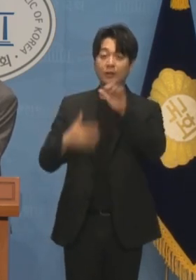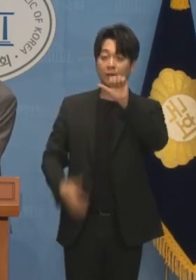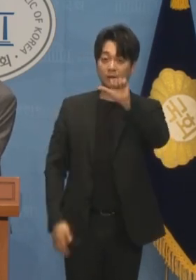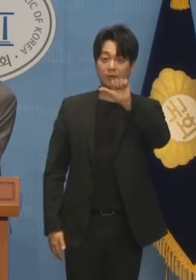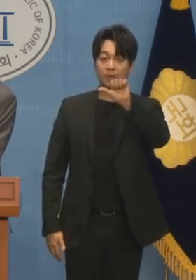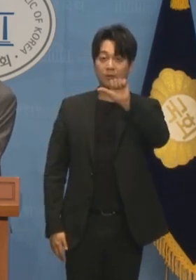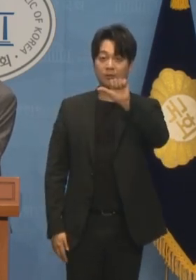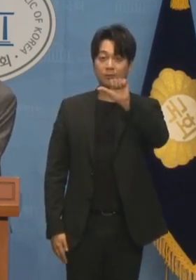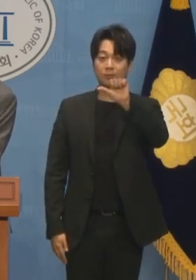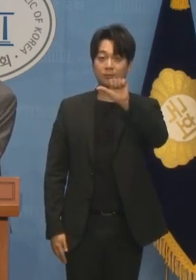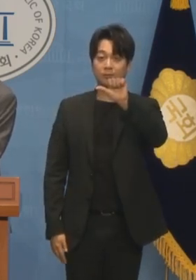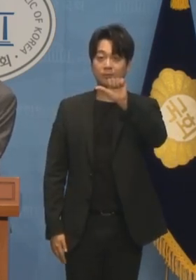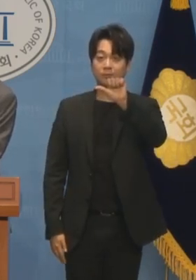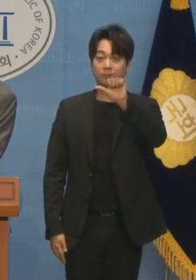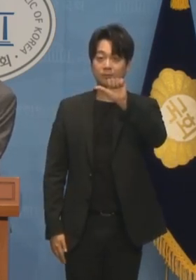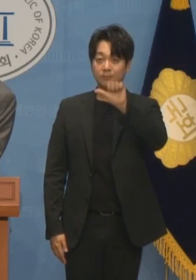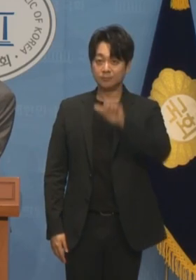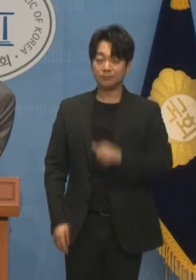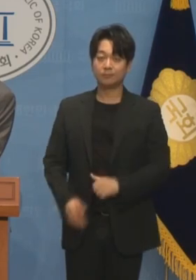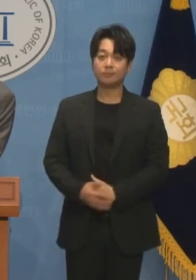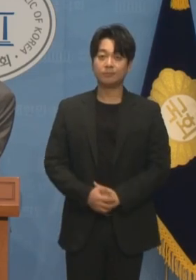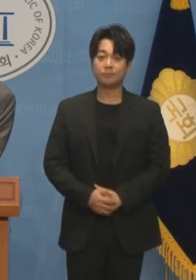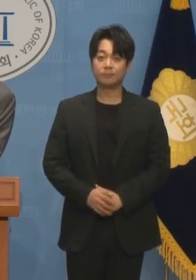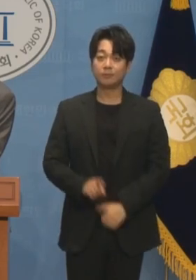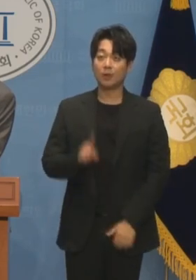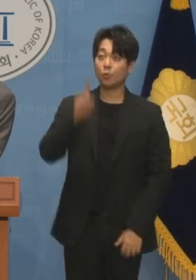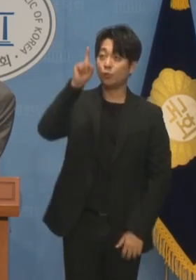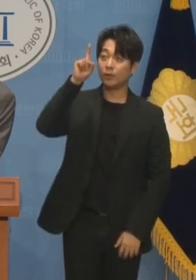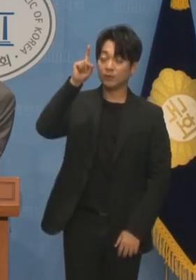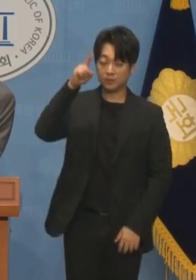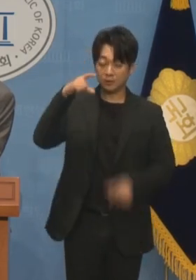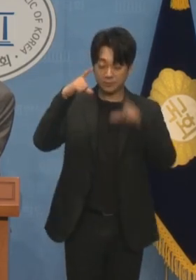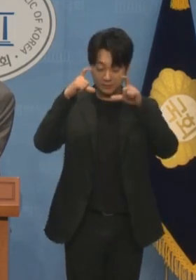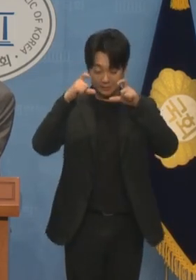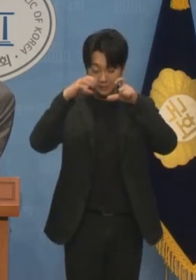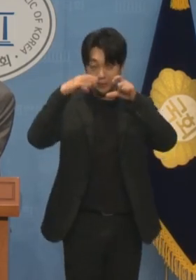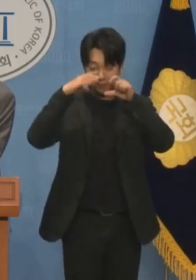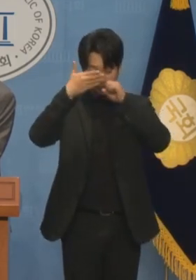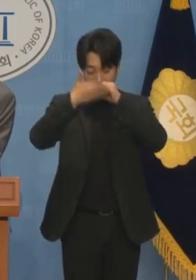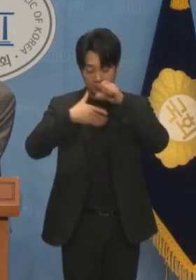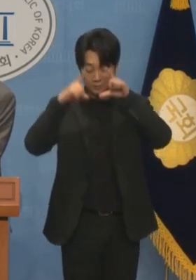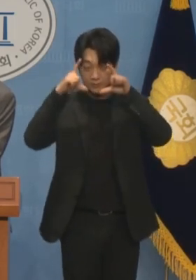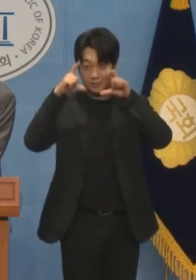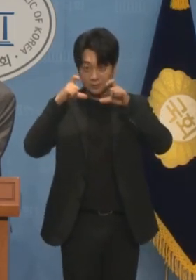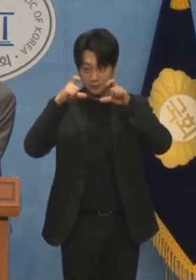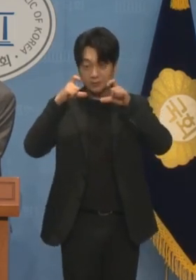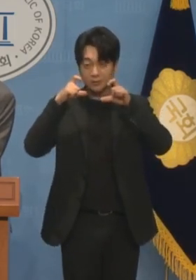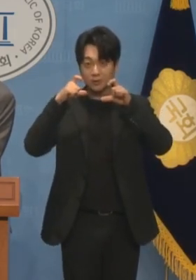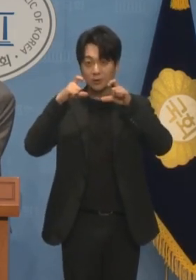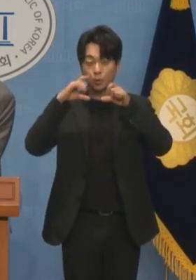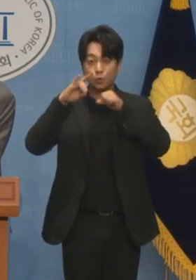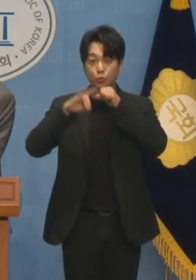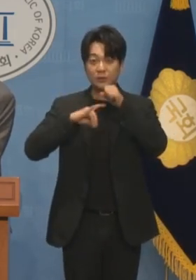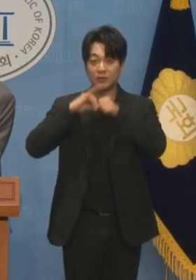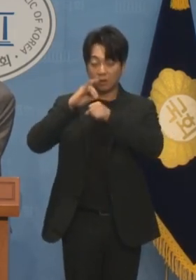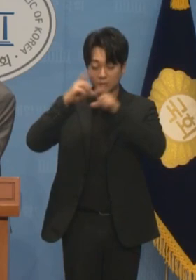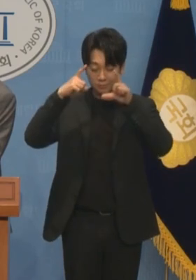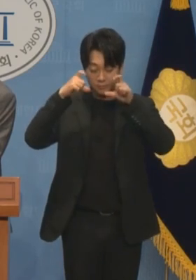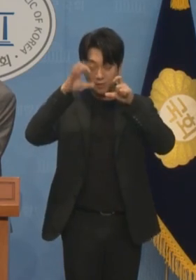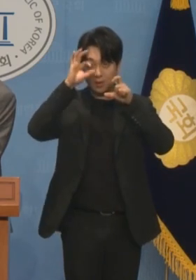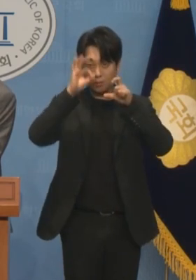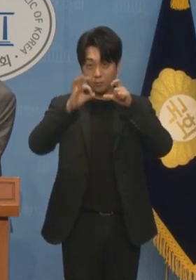그래서 이 부분은 하늘 위에서 찍은 사진입니다. 그러니까 위성 사진으로 이건 확인이 된